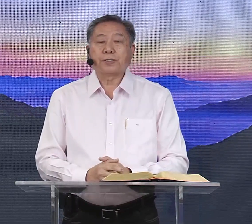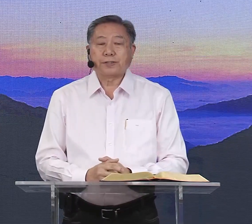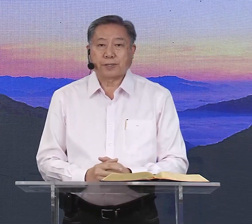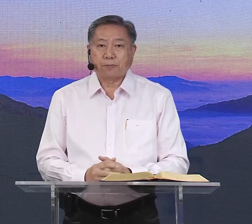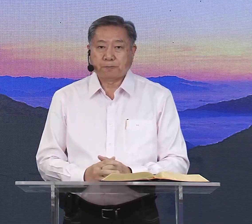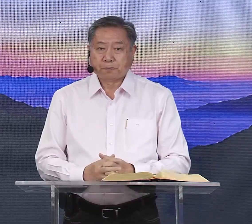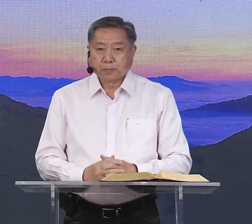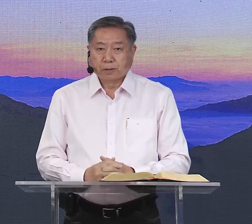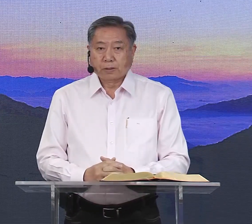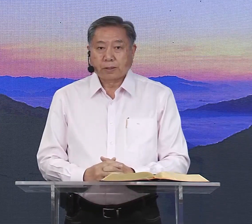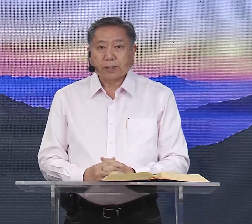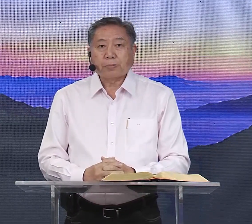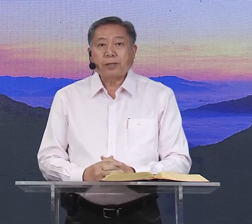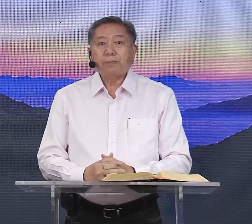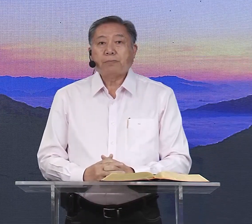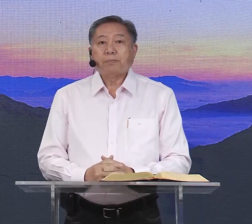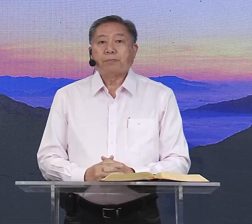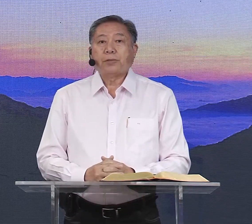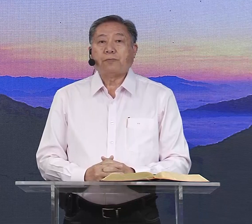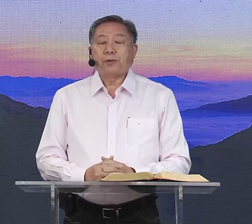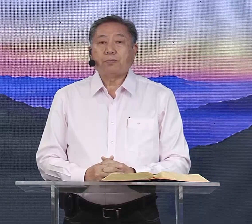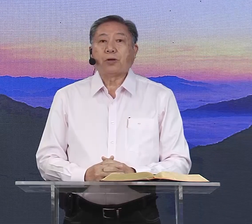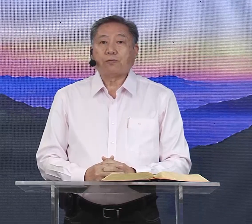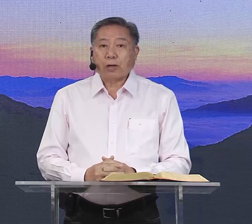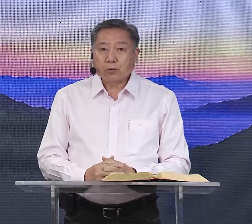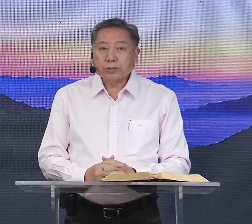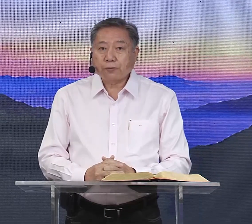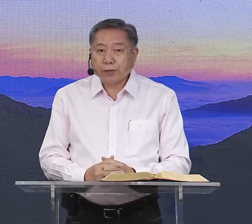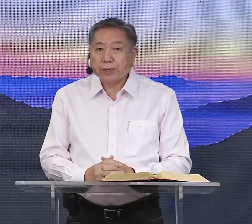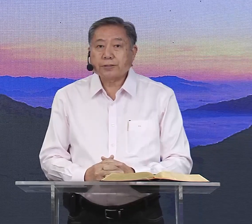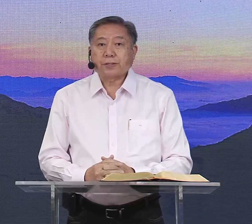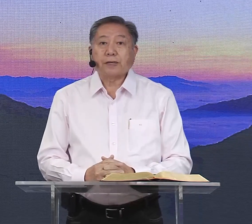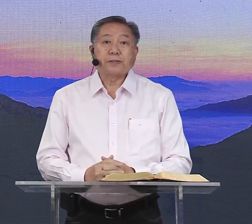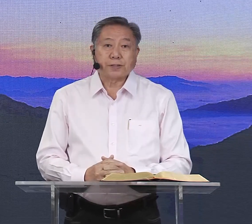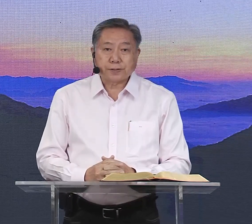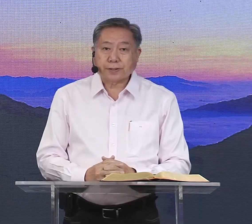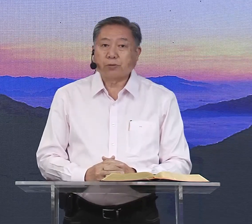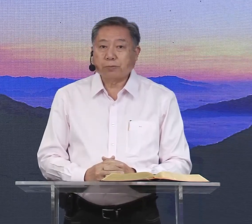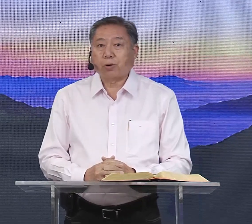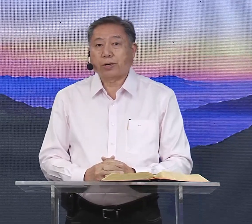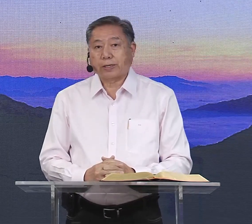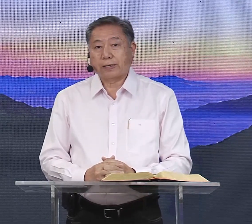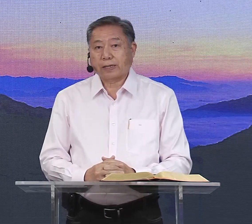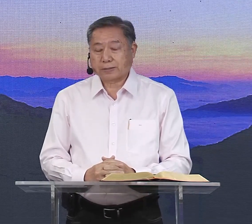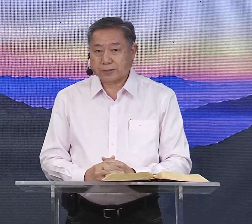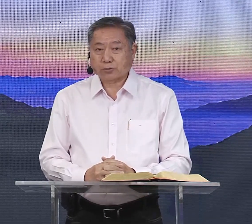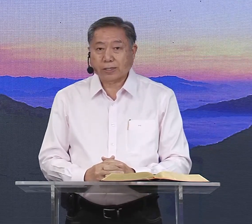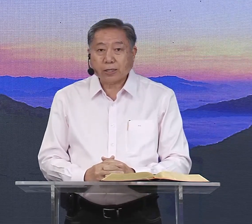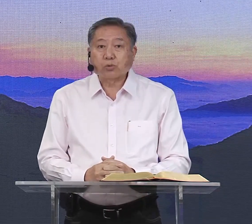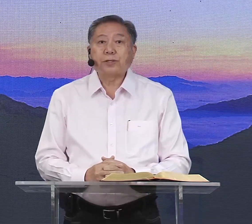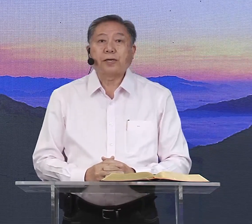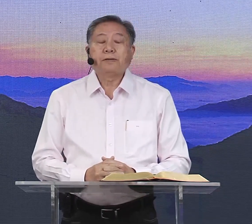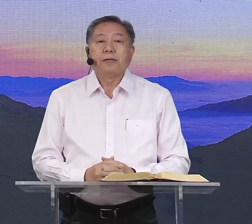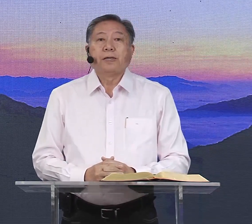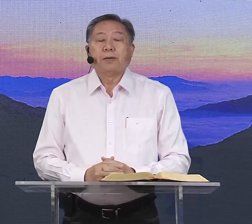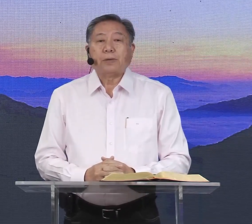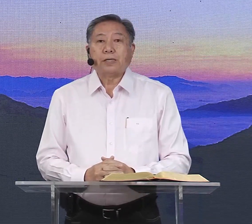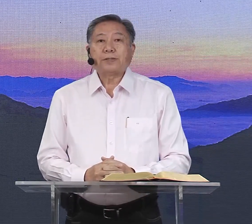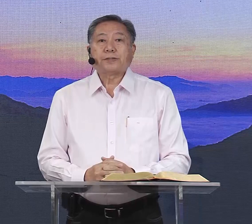sua inscrição e também pelo valor de referência da inscrição, embora ela seja